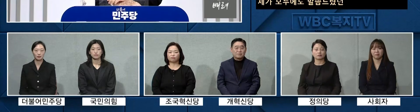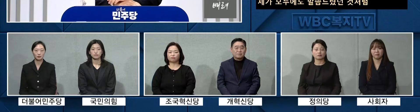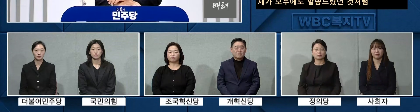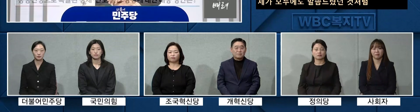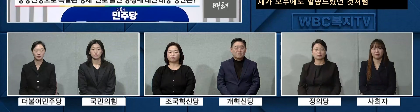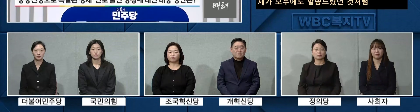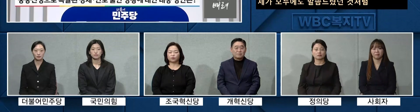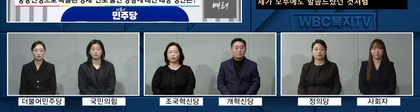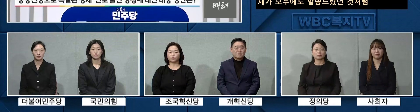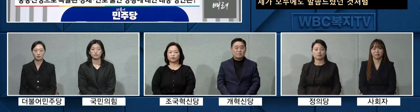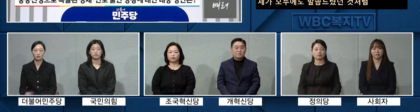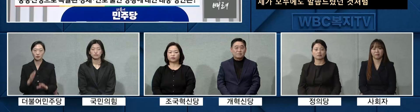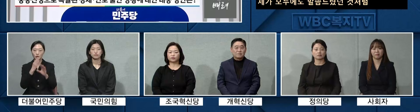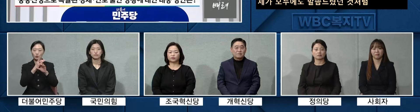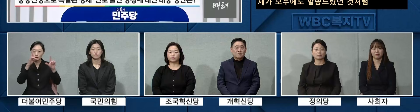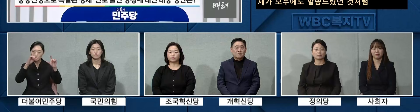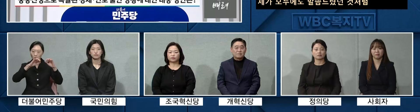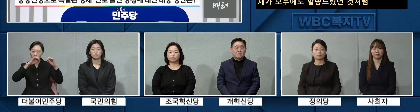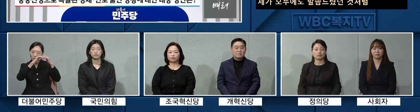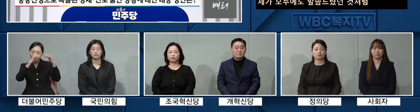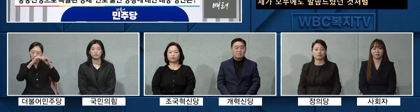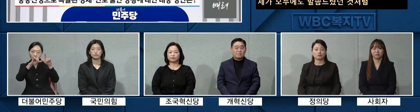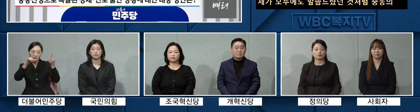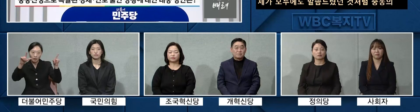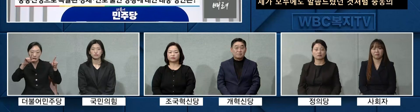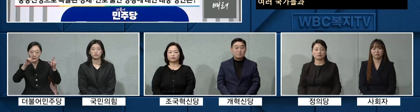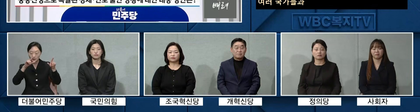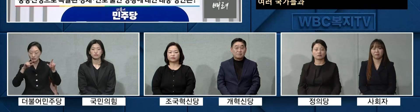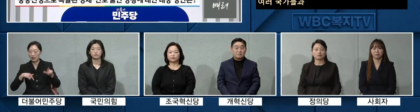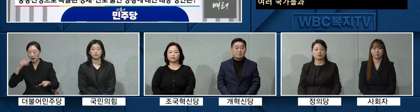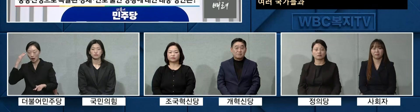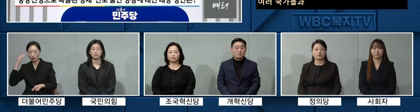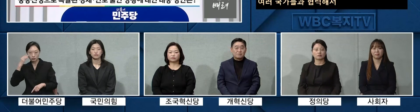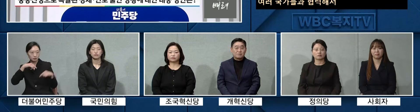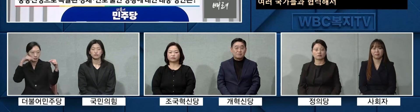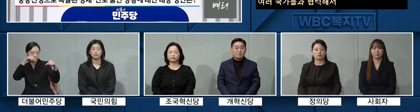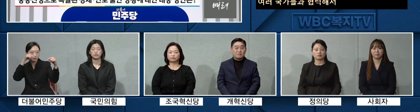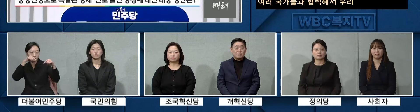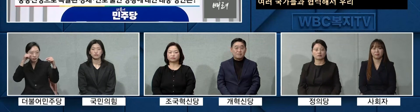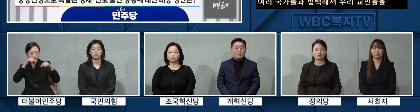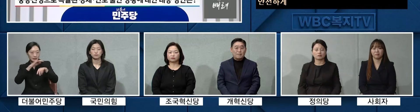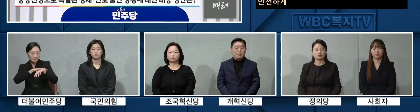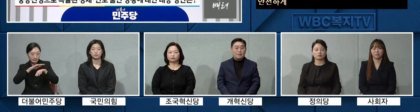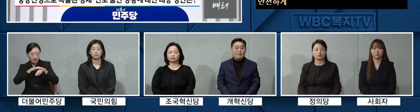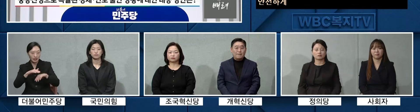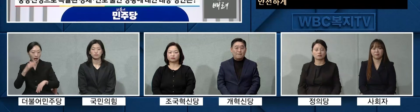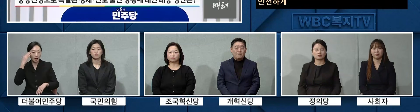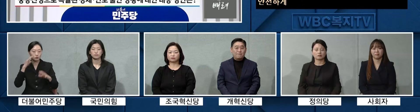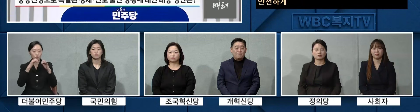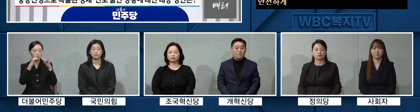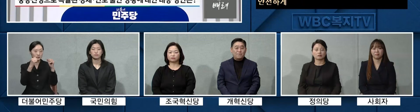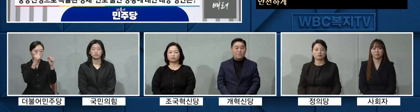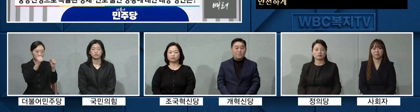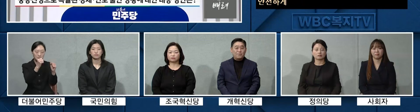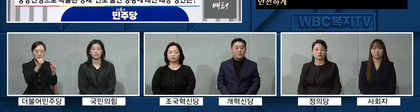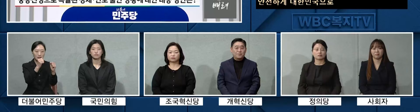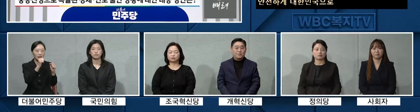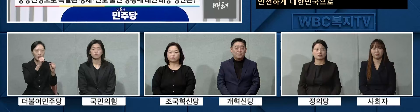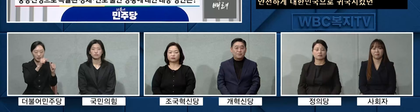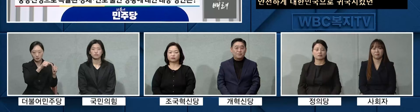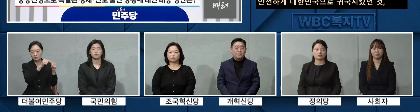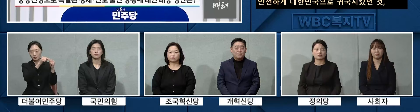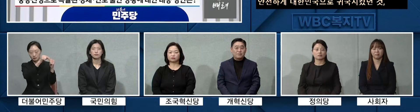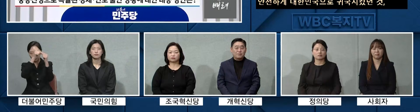중동의 여러 국가들과 협력해서 우리 교민들을 안전하게 대한민국으로 귀국시켰던 것, 이것이 가장 실리적인